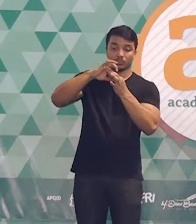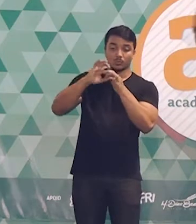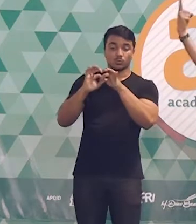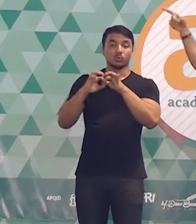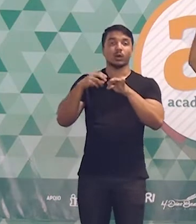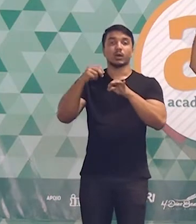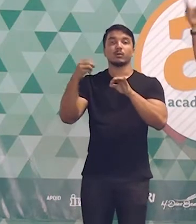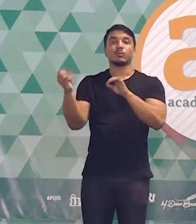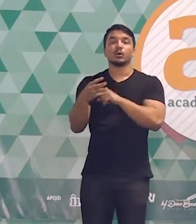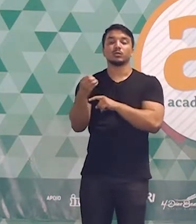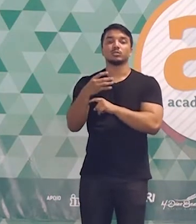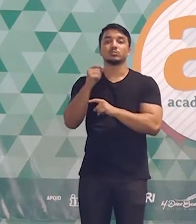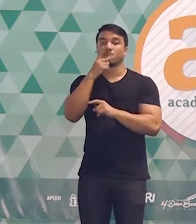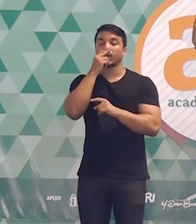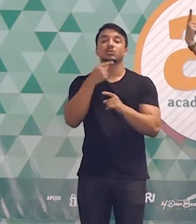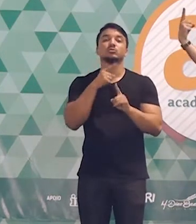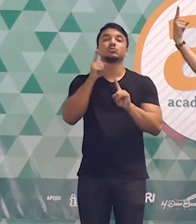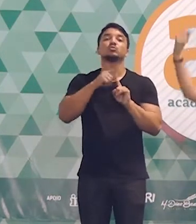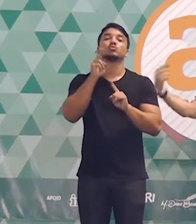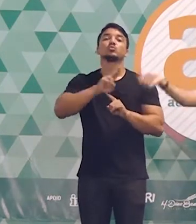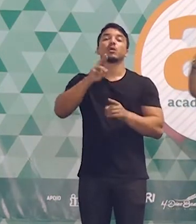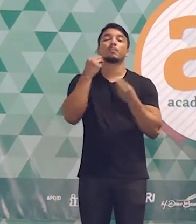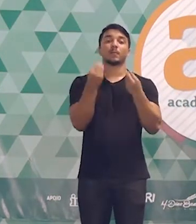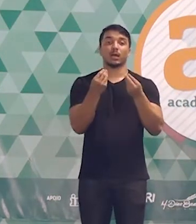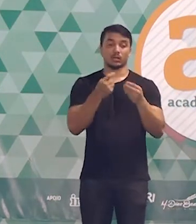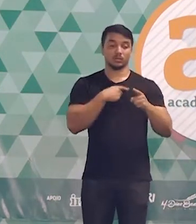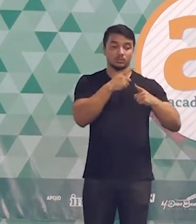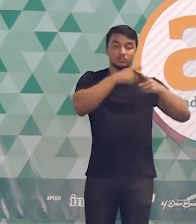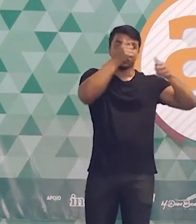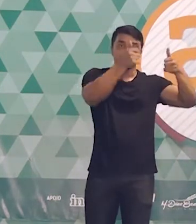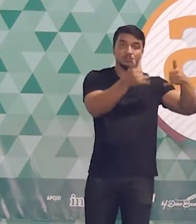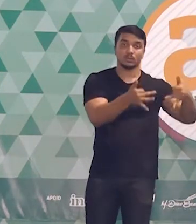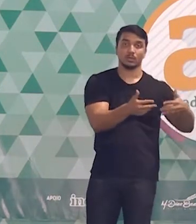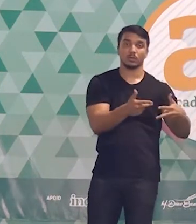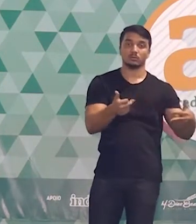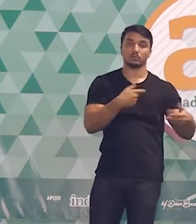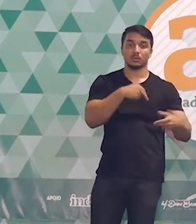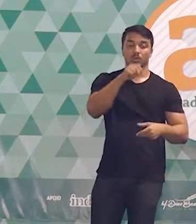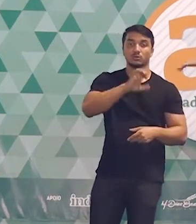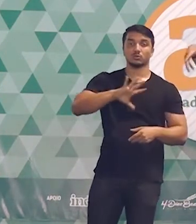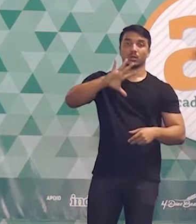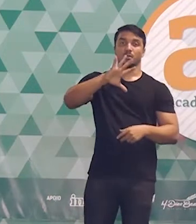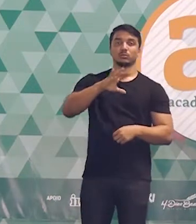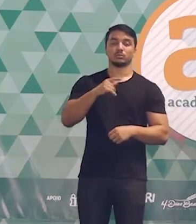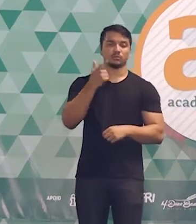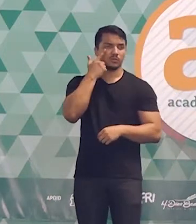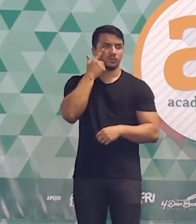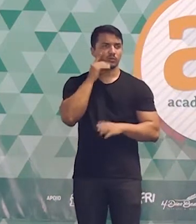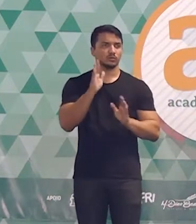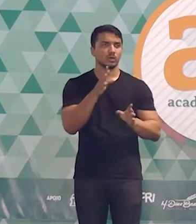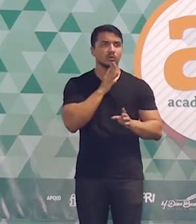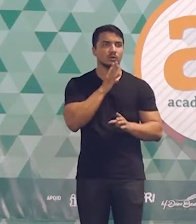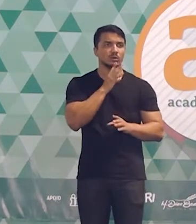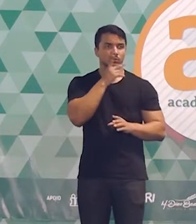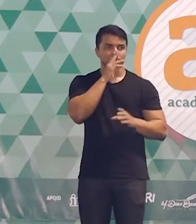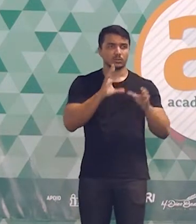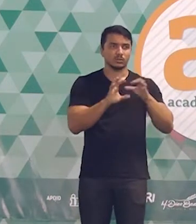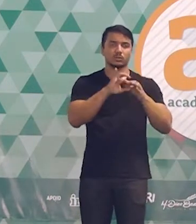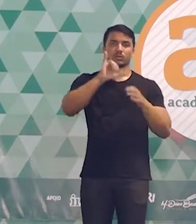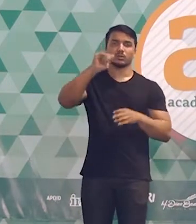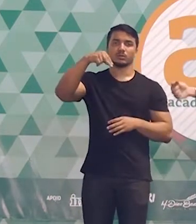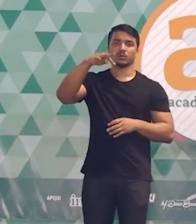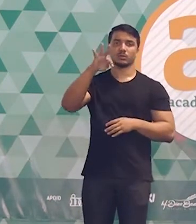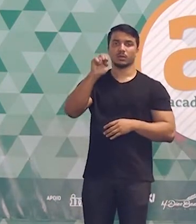o modernismo como sendo uma forma de justificar suas atitudes nacionalistas. Vocês já ouviram falar nos